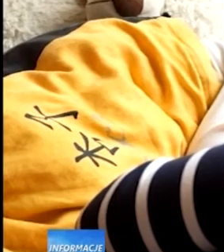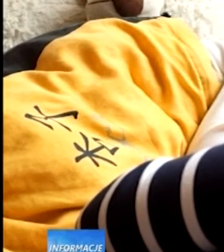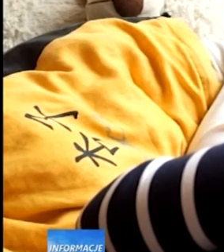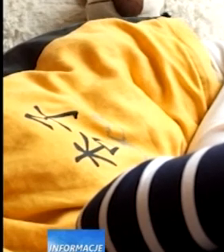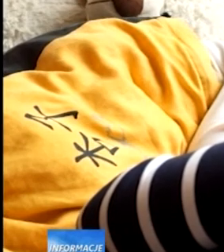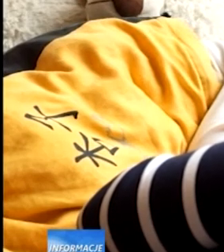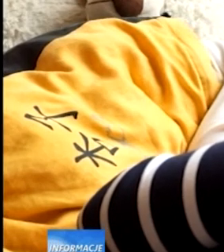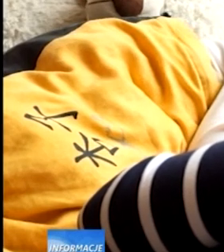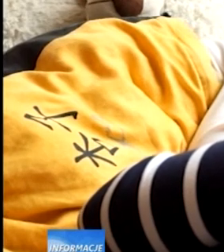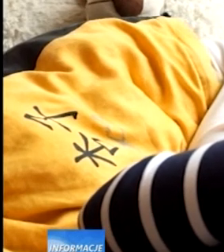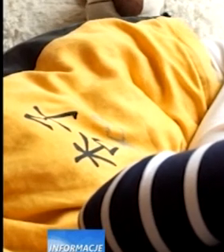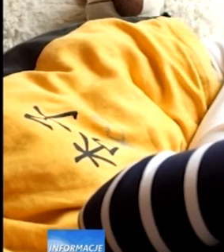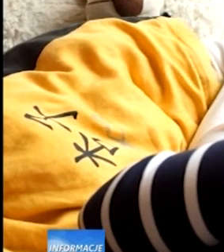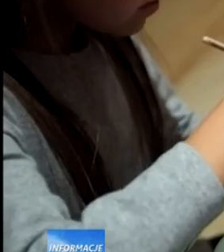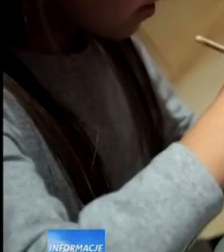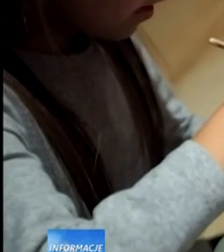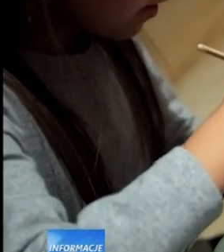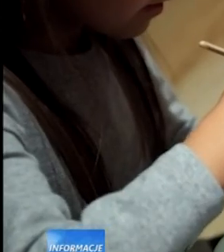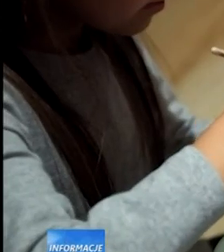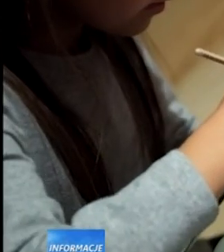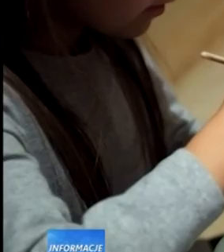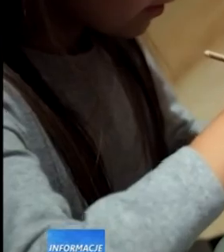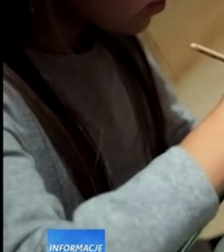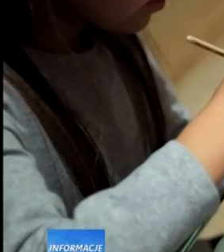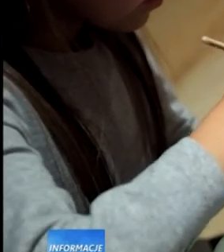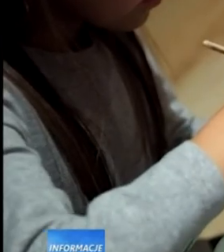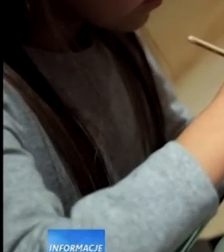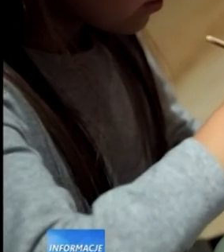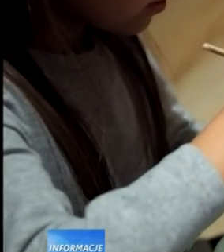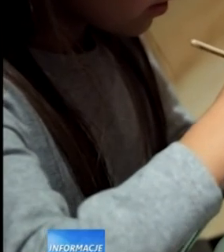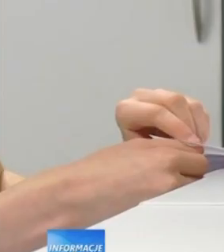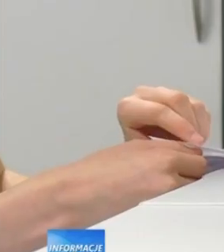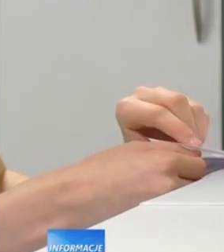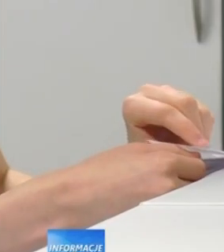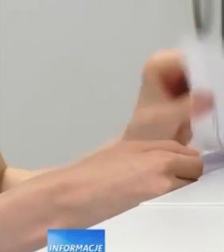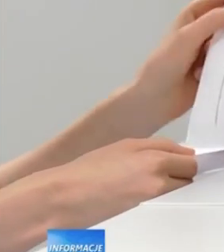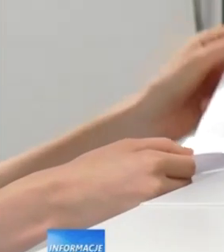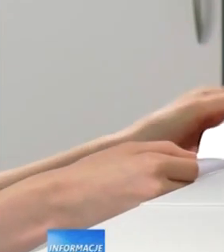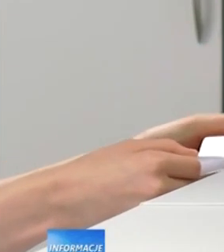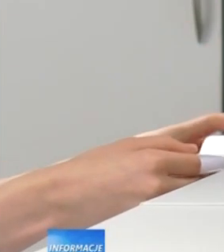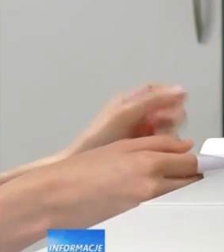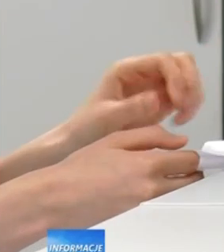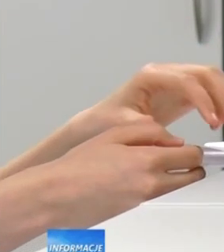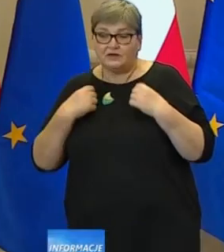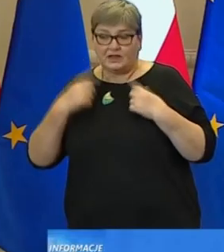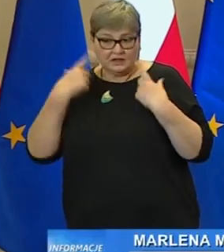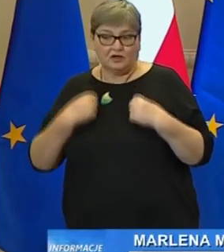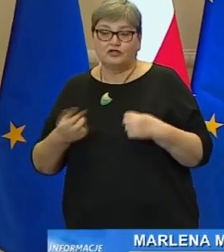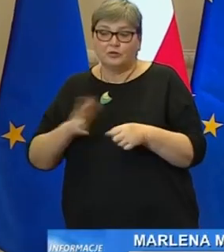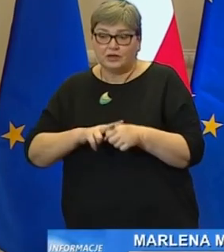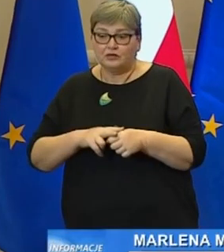Mama 4+ to pomoc dla tych mam, które wychowały co najmniej 4 dzieci, a nie nabyły prawa do minimalnej emerytury.